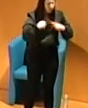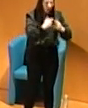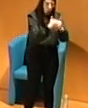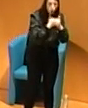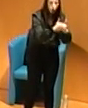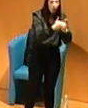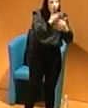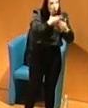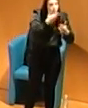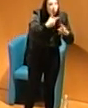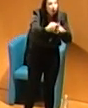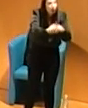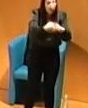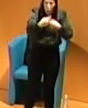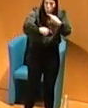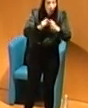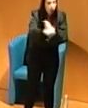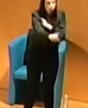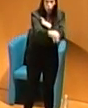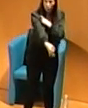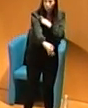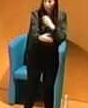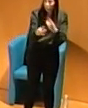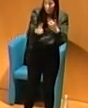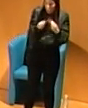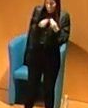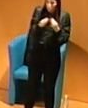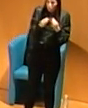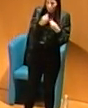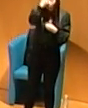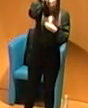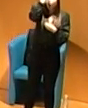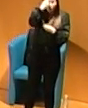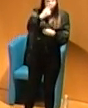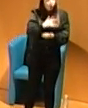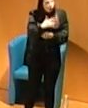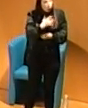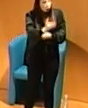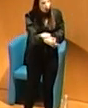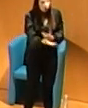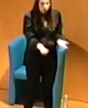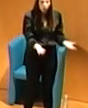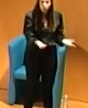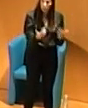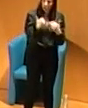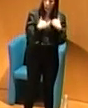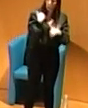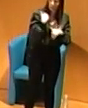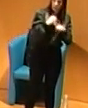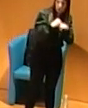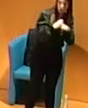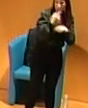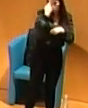processus de rétablissement. C'est quelque chose qui m'a beaucoup parlé. Vous voyez, et finalement, le handicap psychique, le handicap intellectuel,